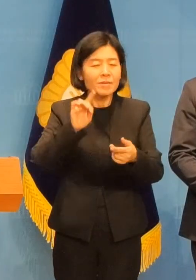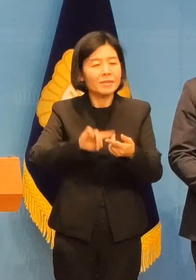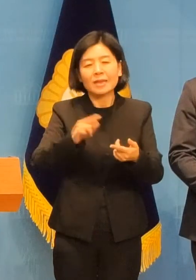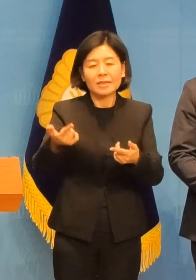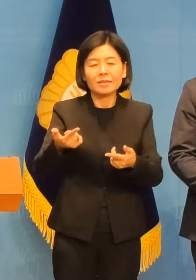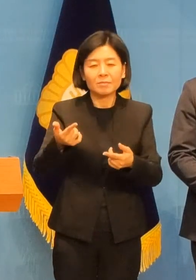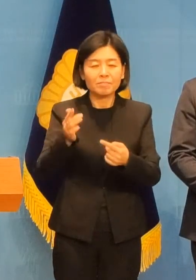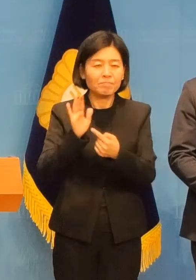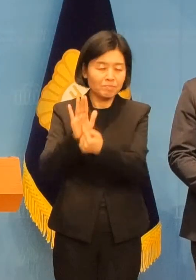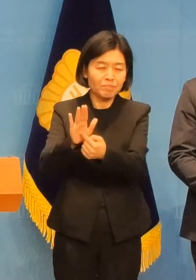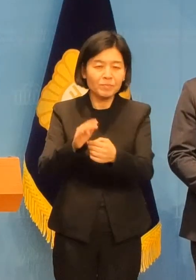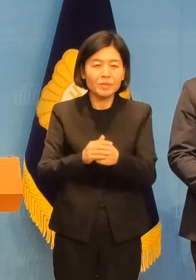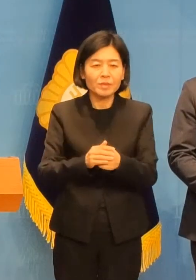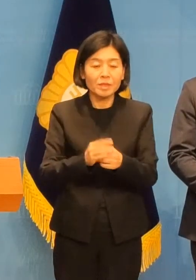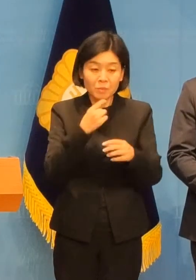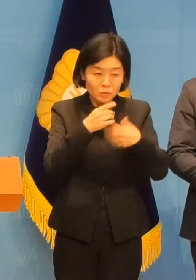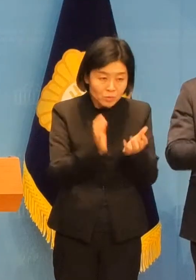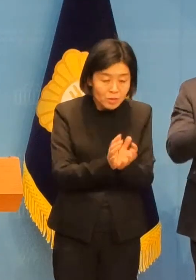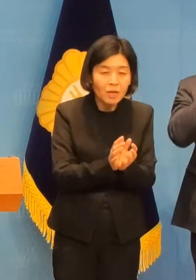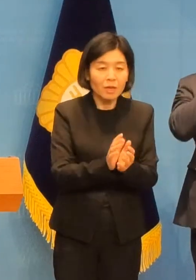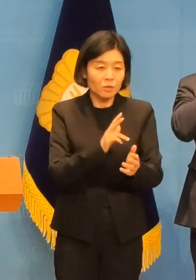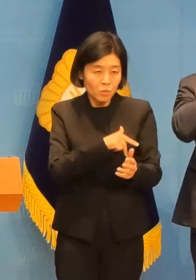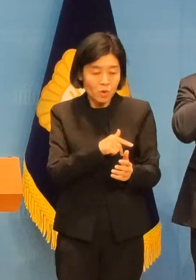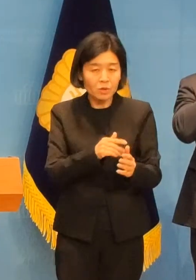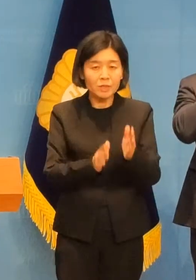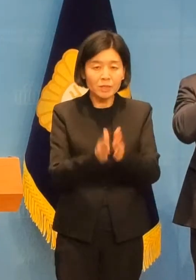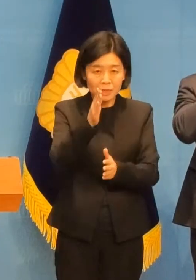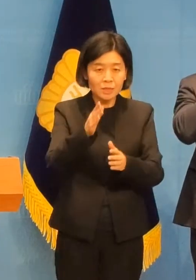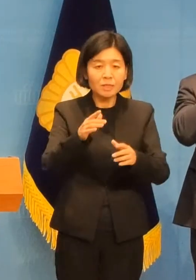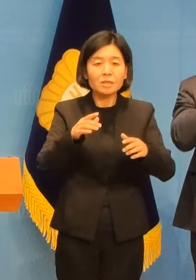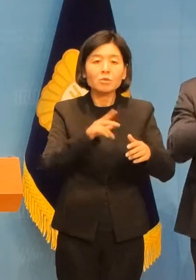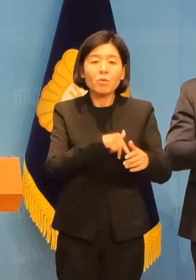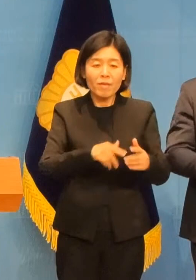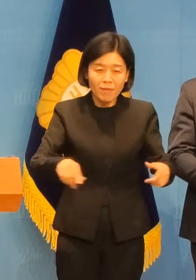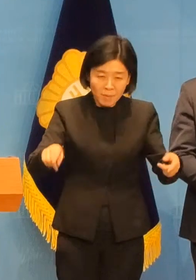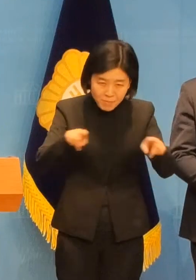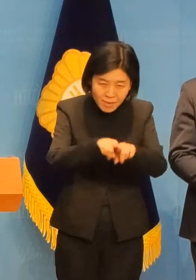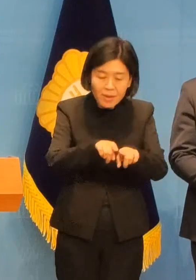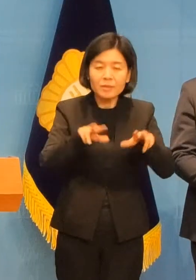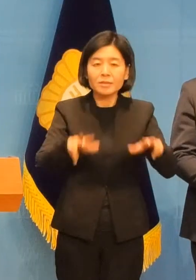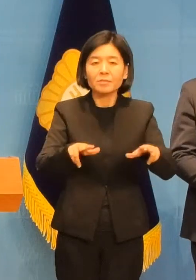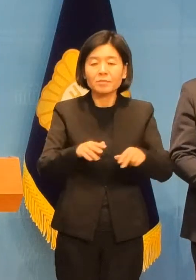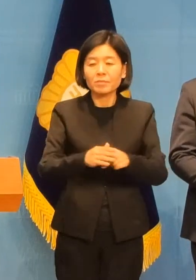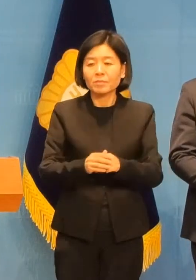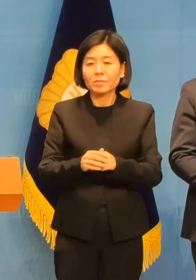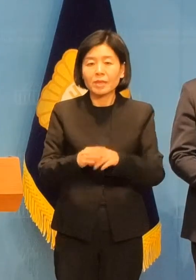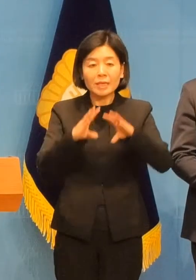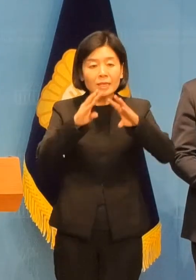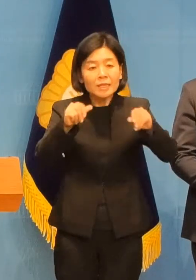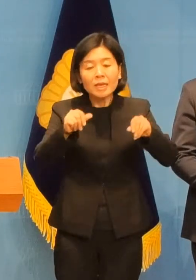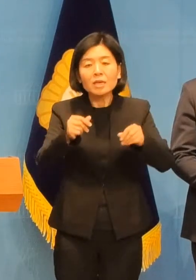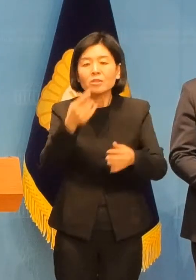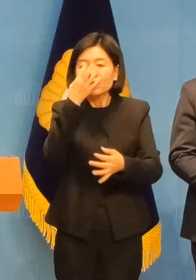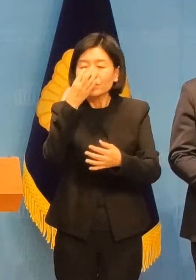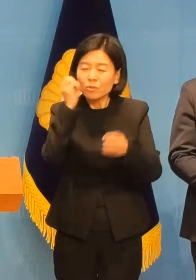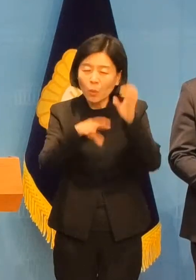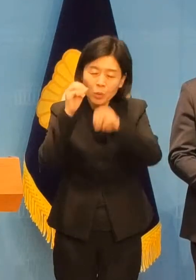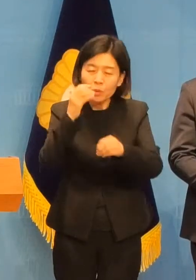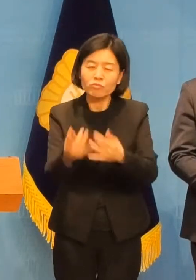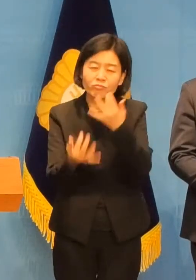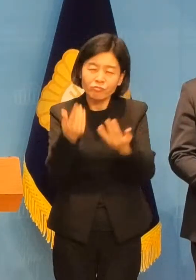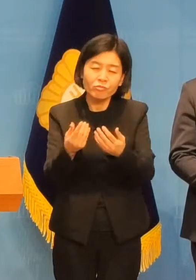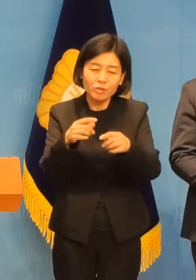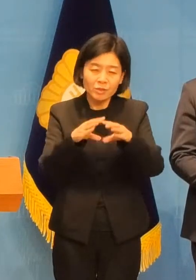국회의원과 시구의원 일동은 이러한 소식의 진위를 떠나 현재 진행 중인 입지선정위원회의 입지선정